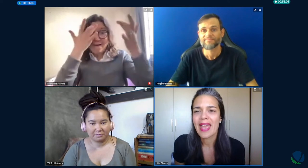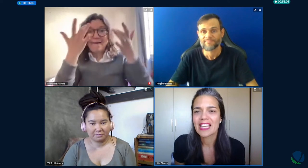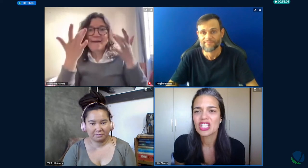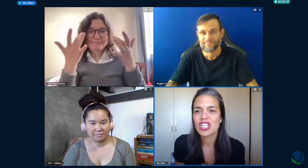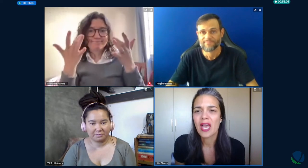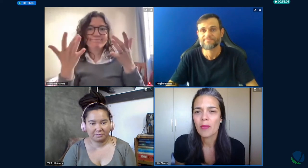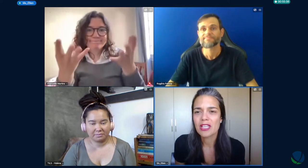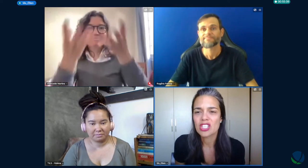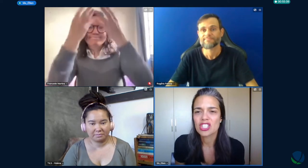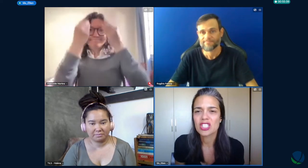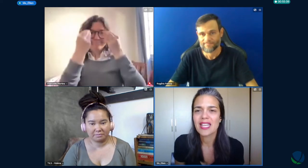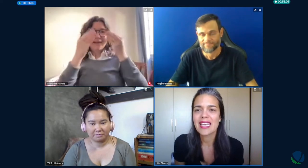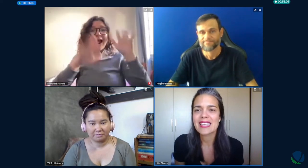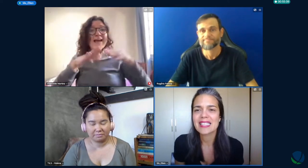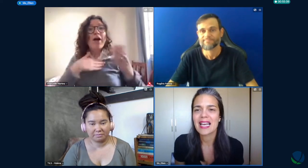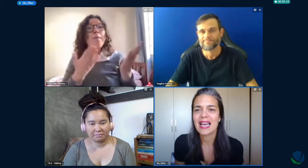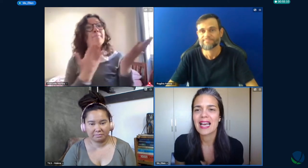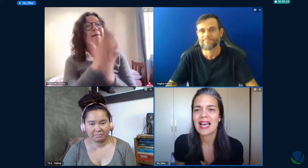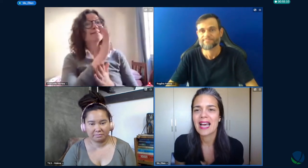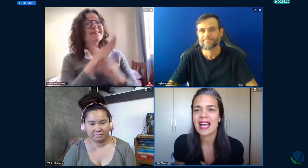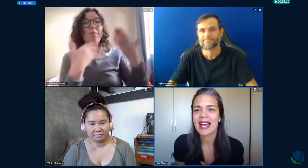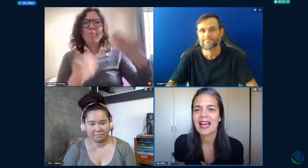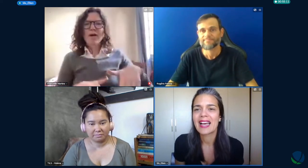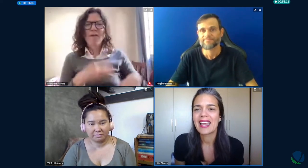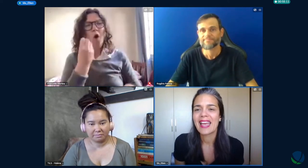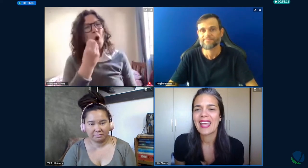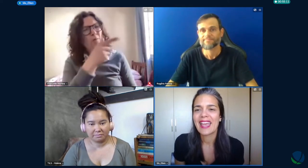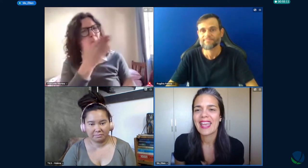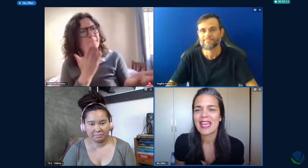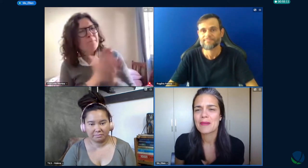Então, a gente tem